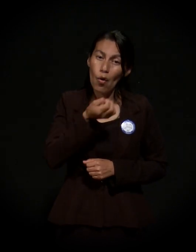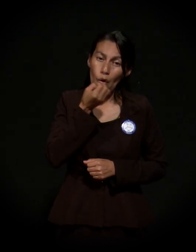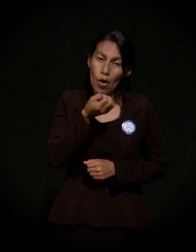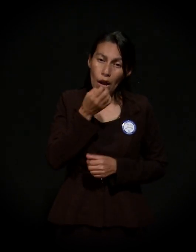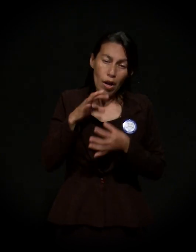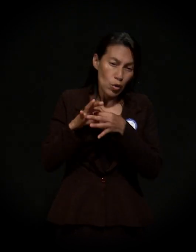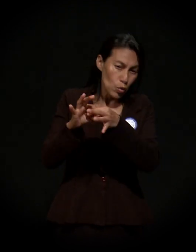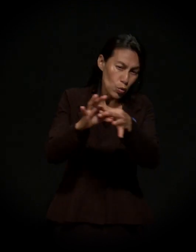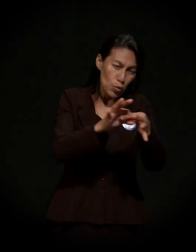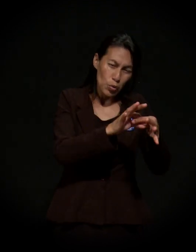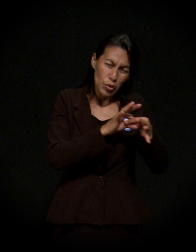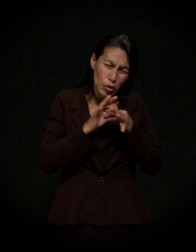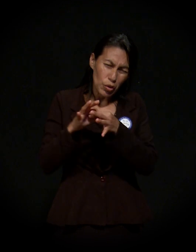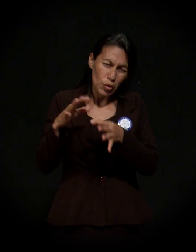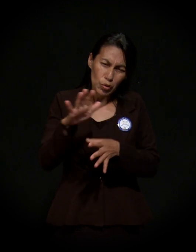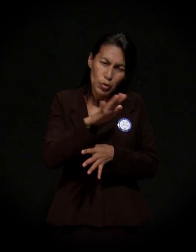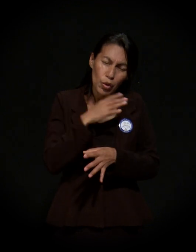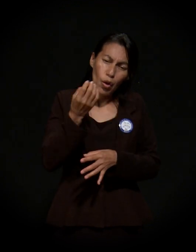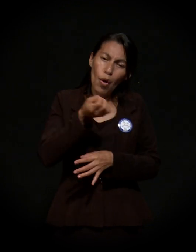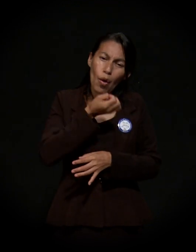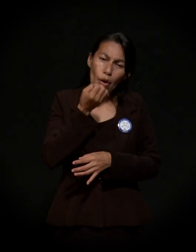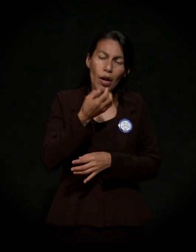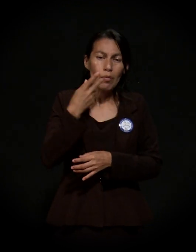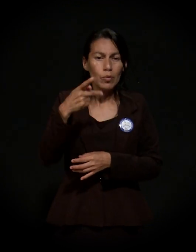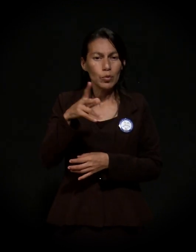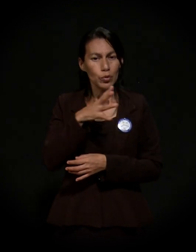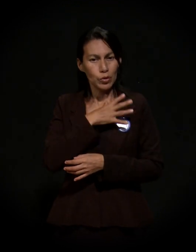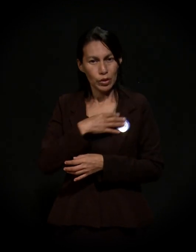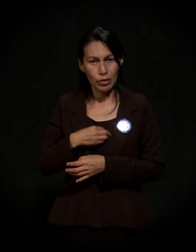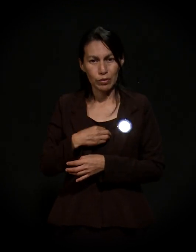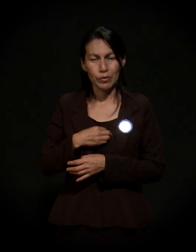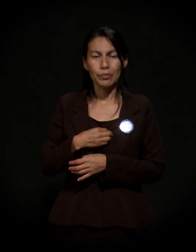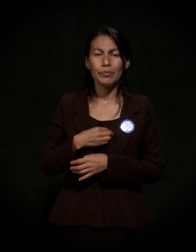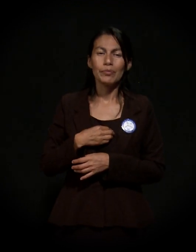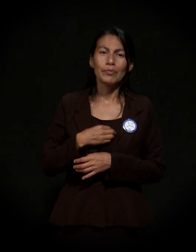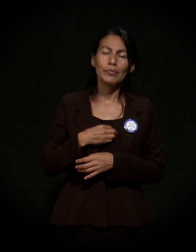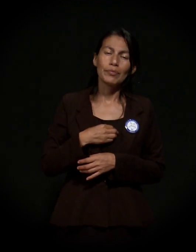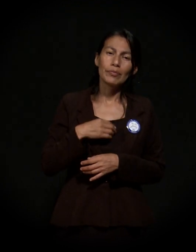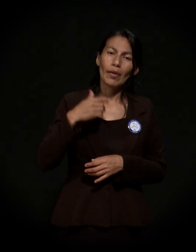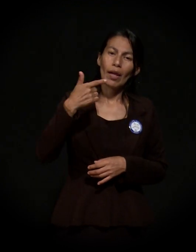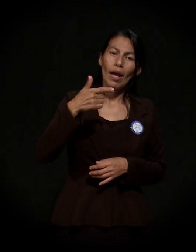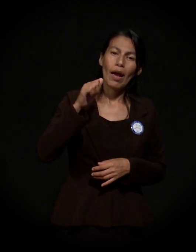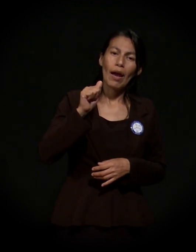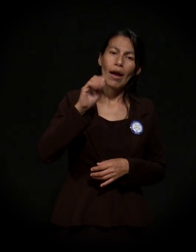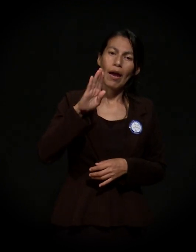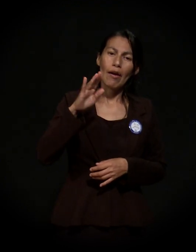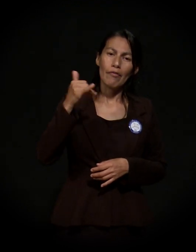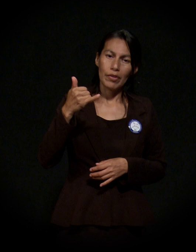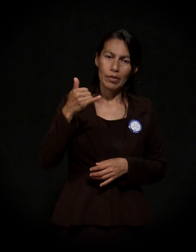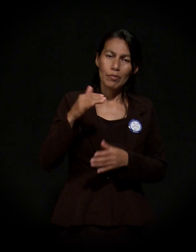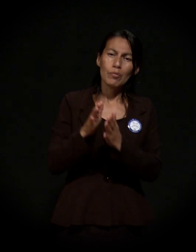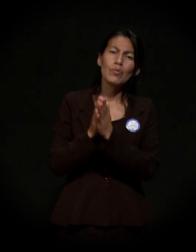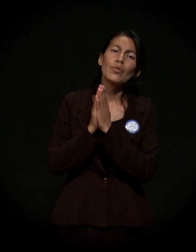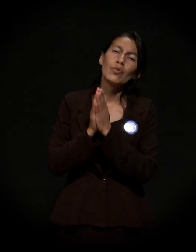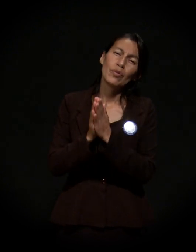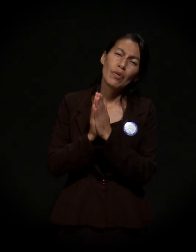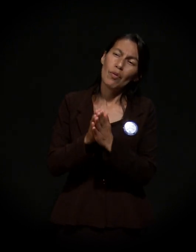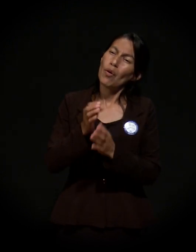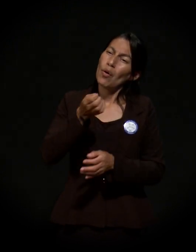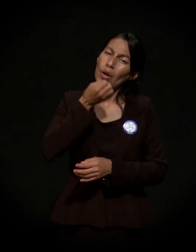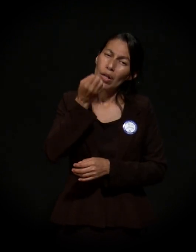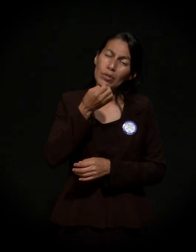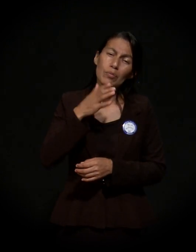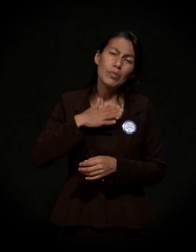por sus hijos también. Gaby, por favor, oración por mi hermana y su esposo. Están